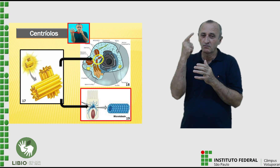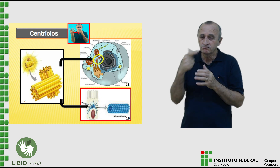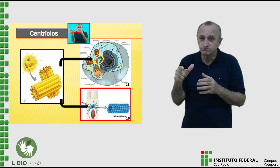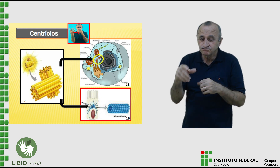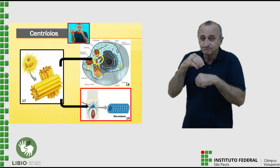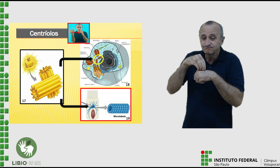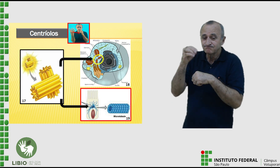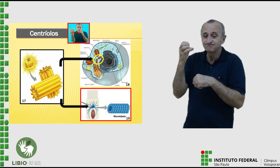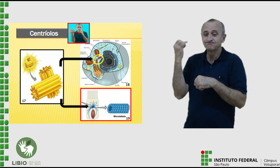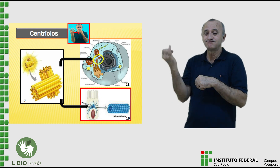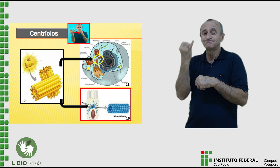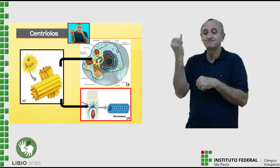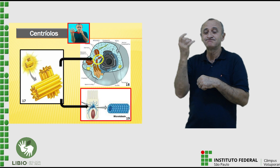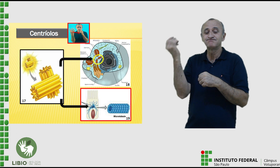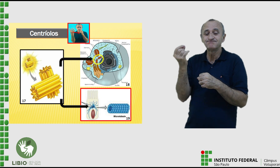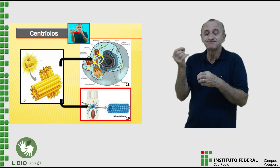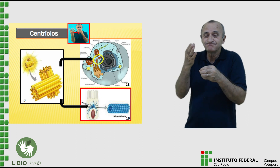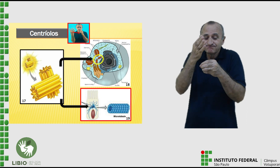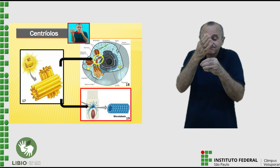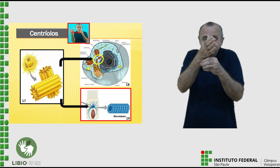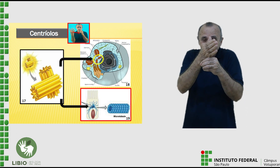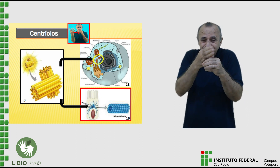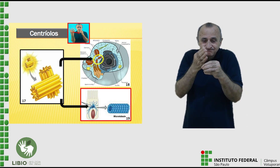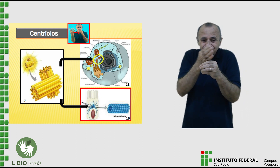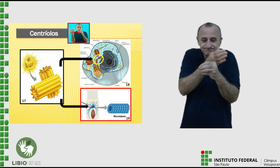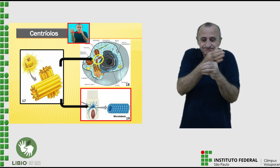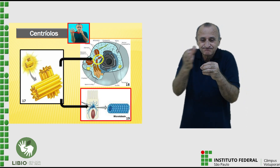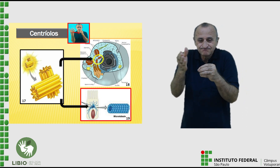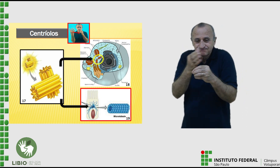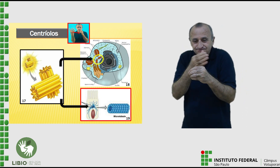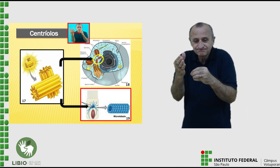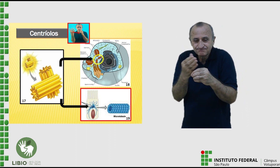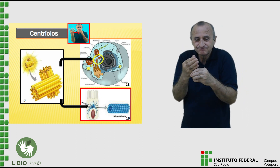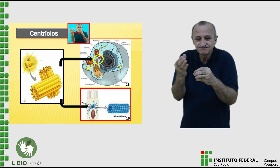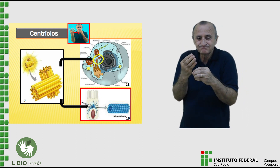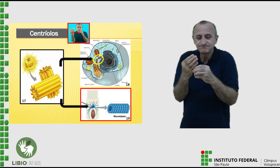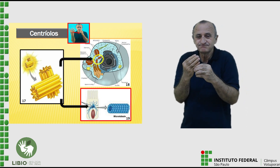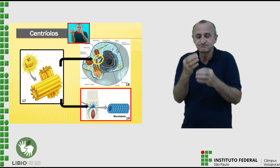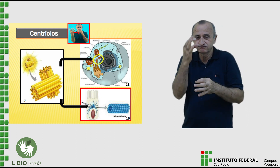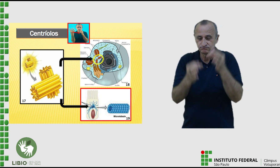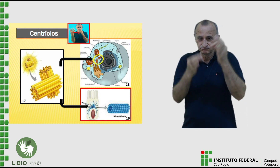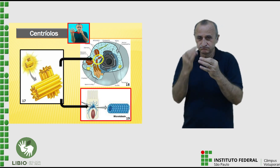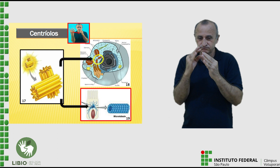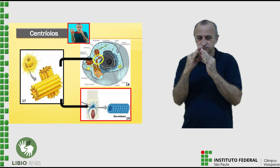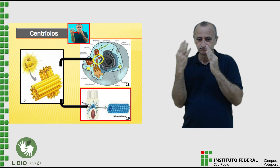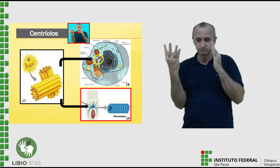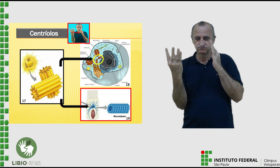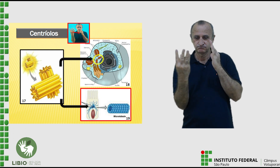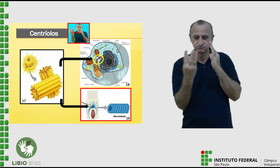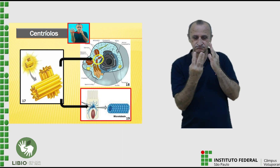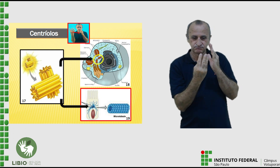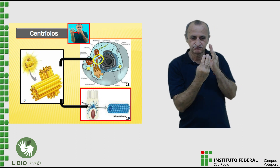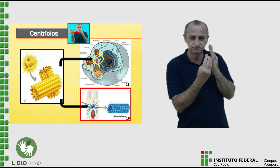Outra observação é que na hora da divisão da célula, então os microtúbulos,